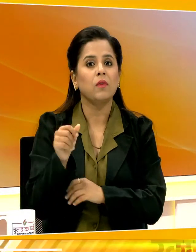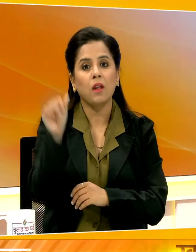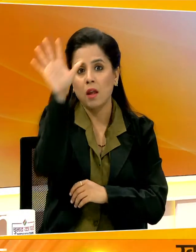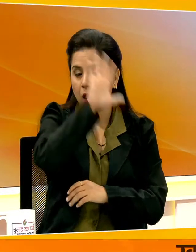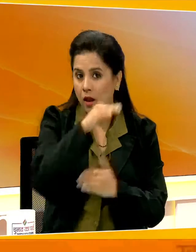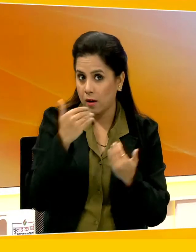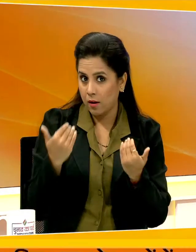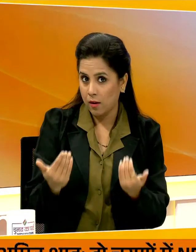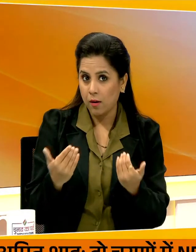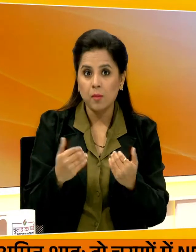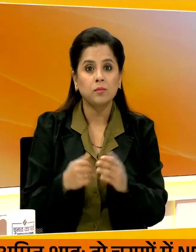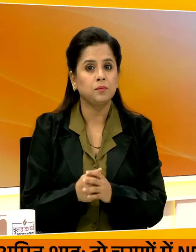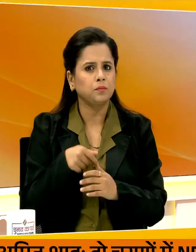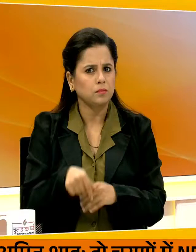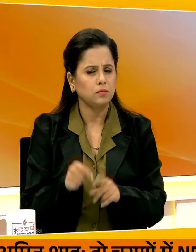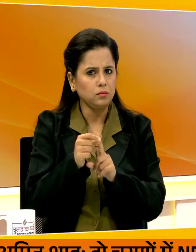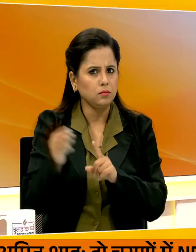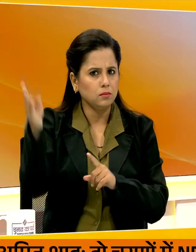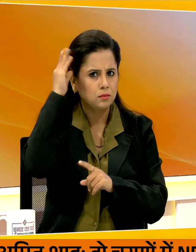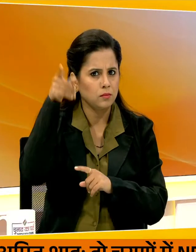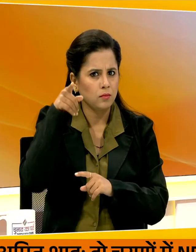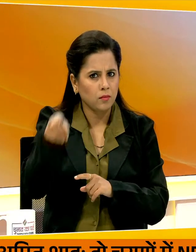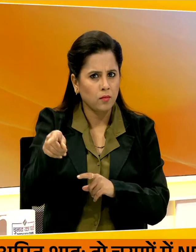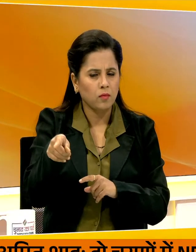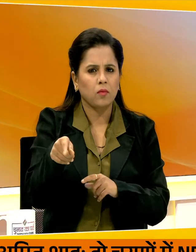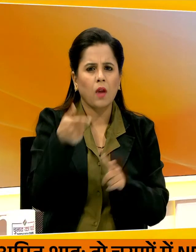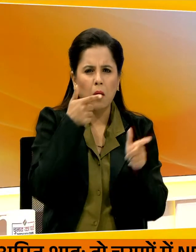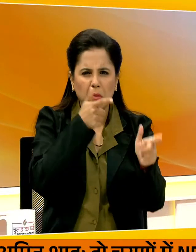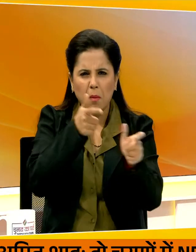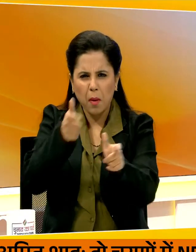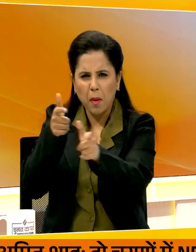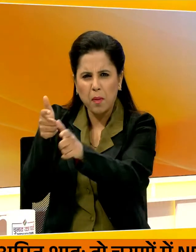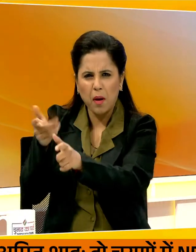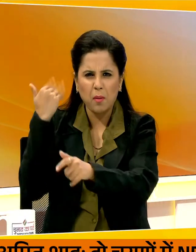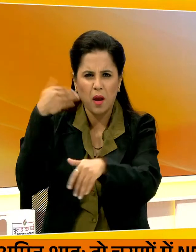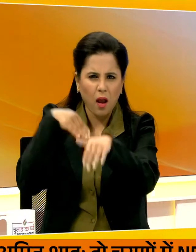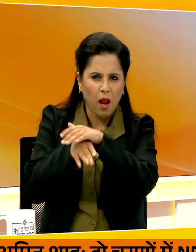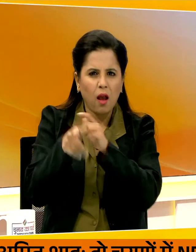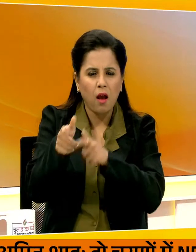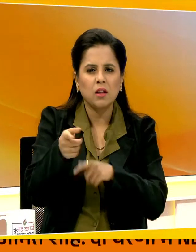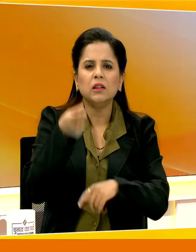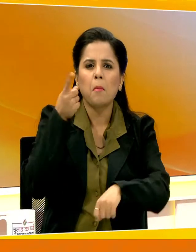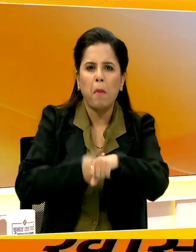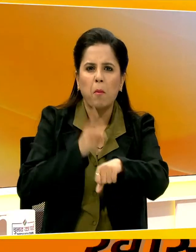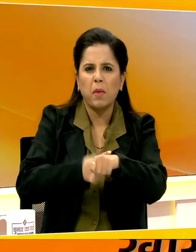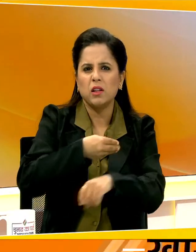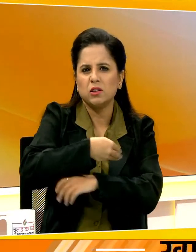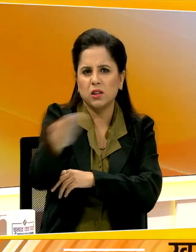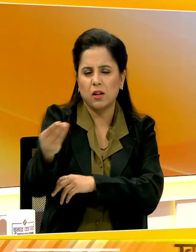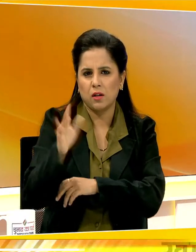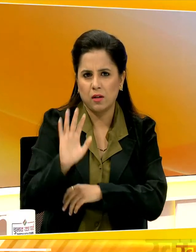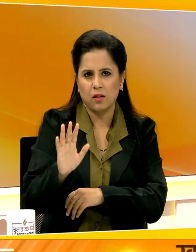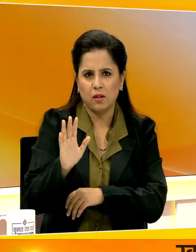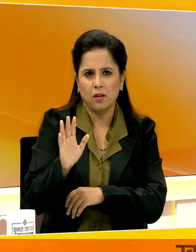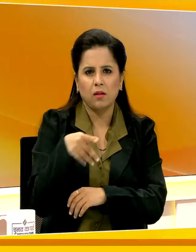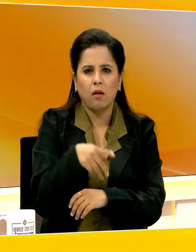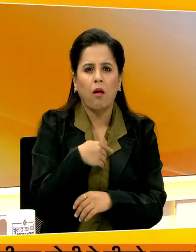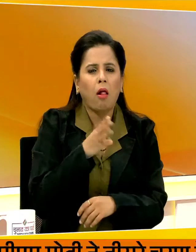भारत ने पाकिस्तान को सर्जिकल स्ट्राइक करके सजा दी। छपती है नहीं छपती है?